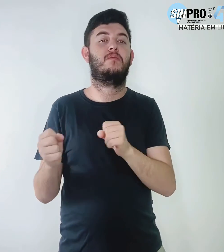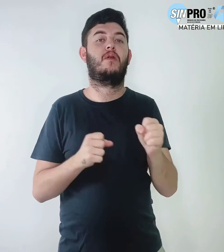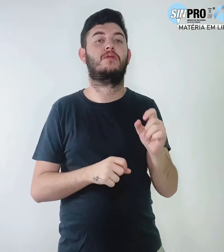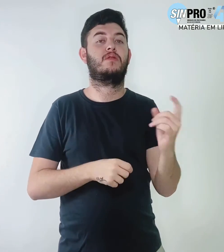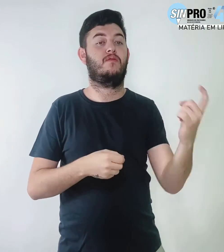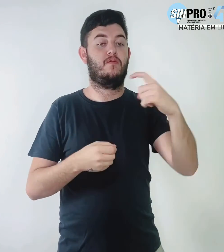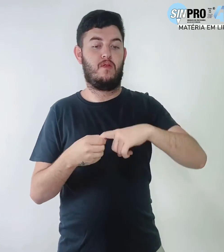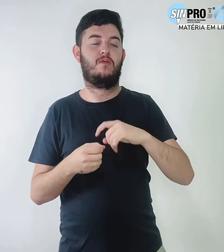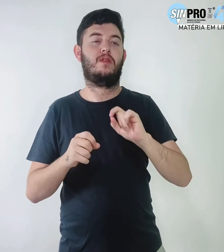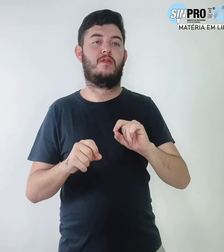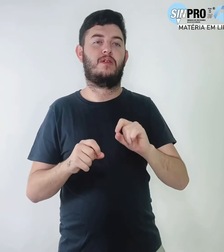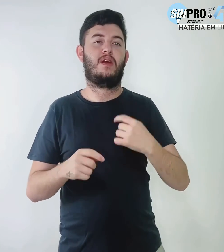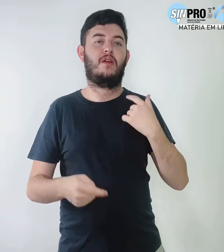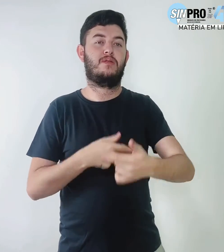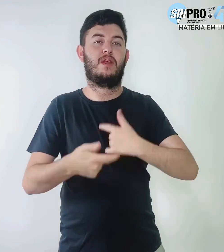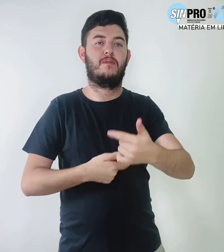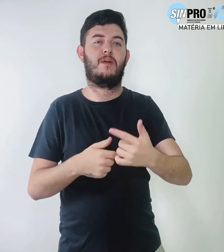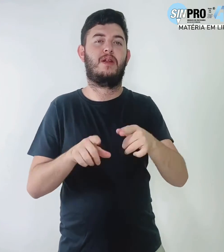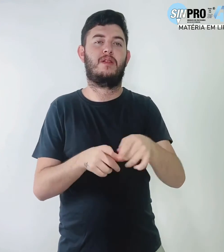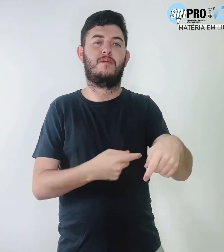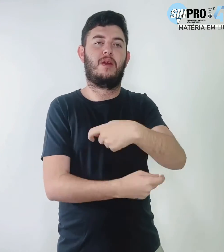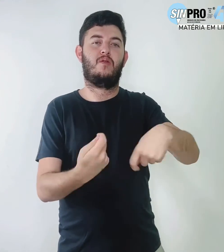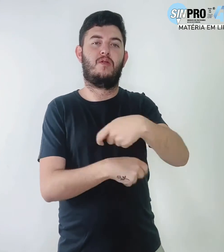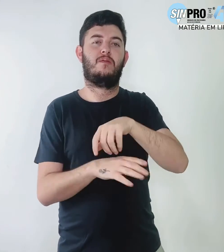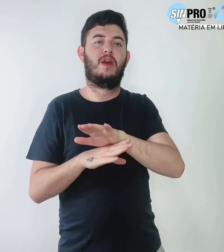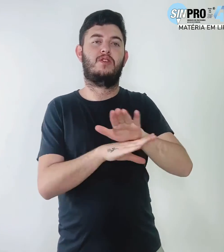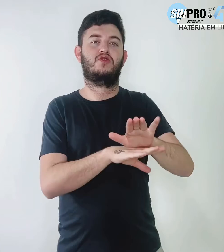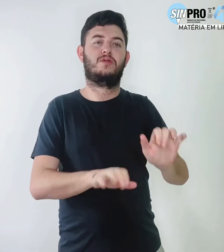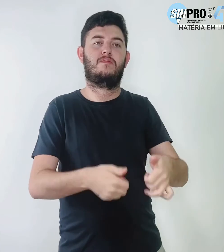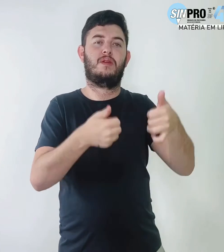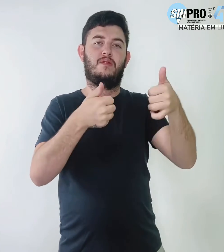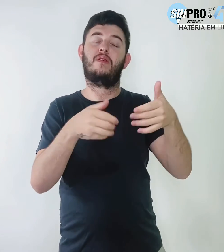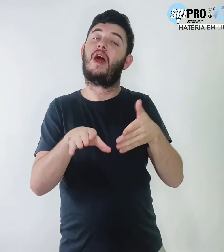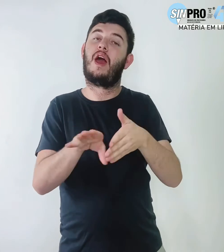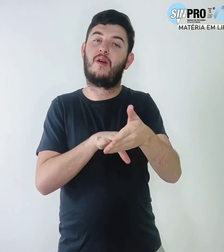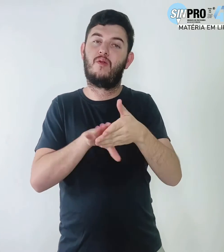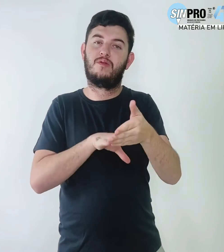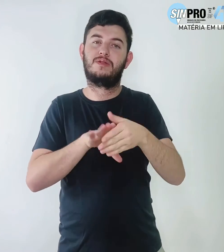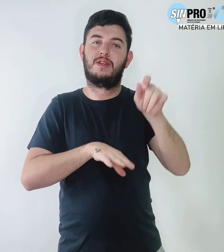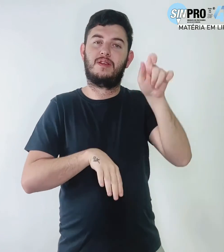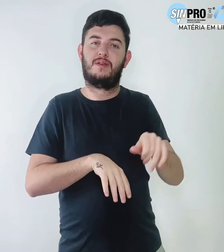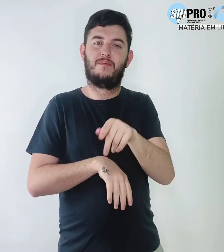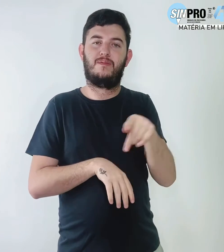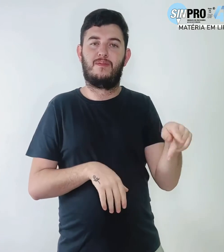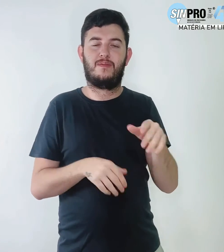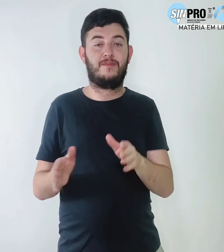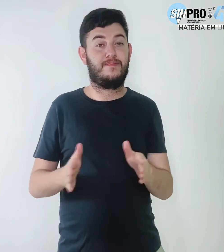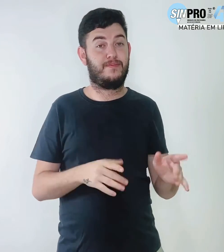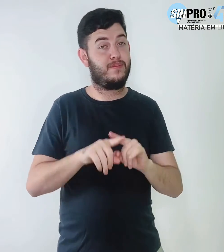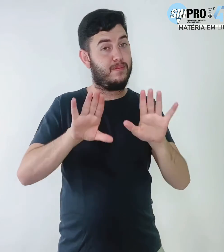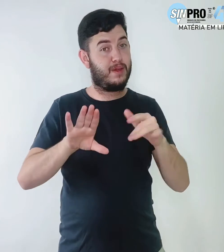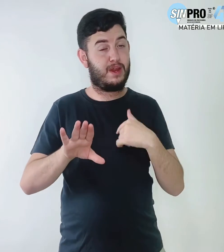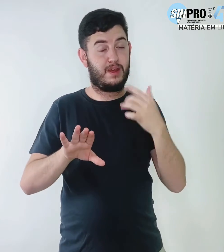abrindo as atividades econômicas novamente, aconselha. Do ponto de vista de